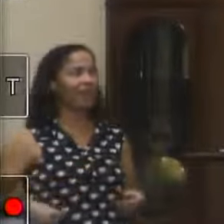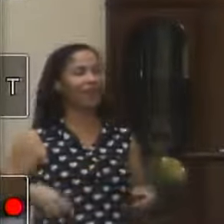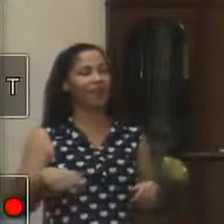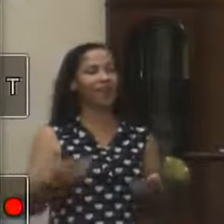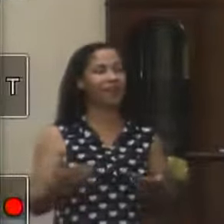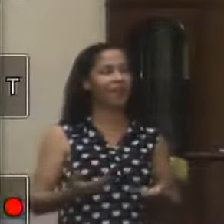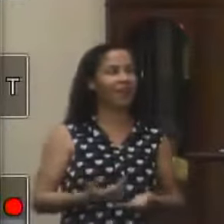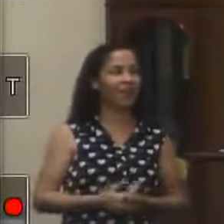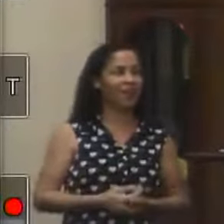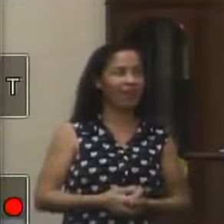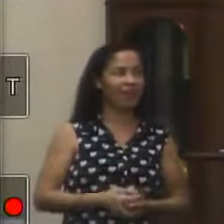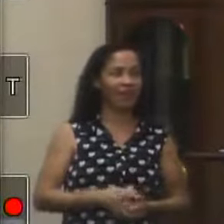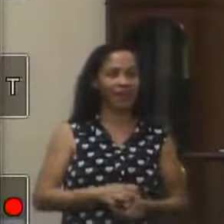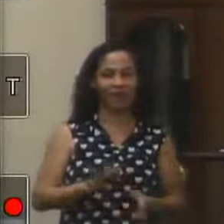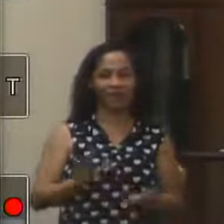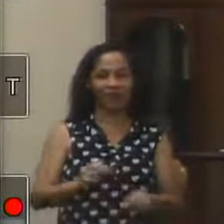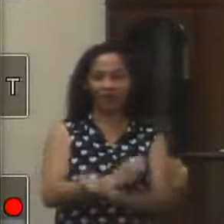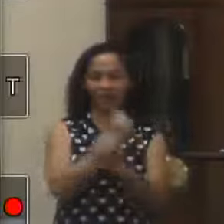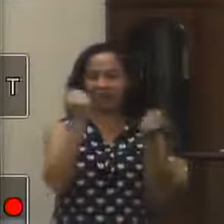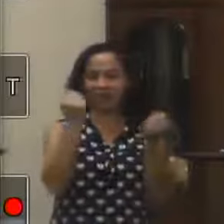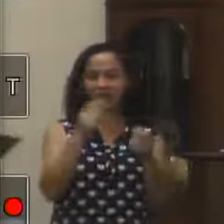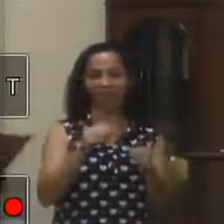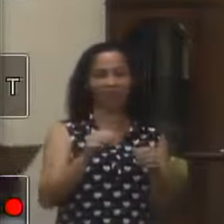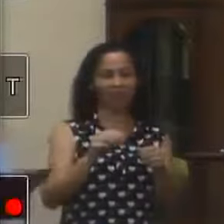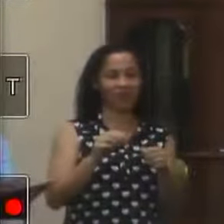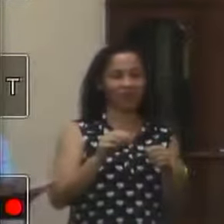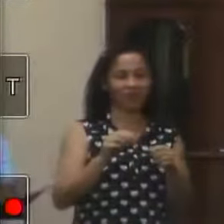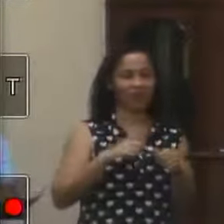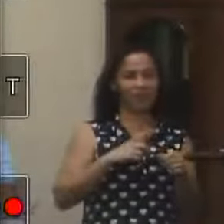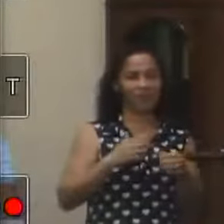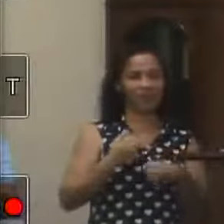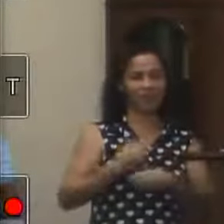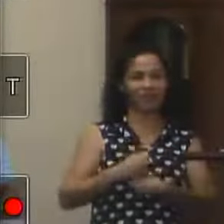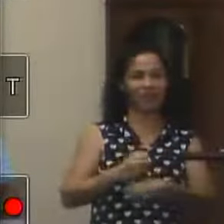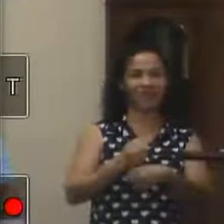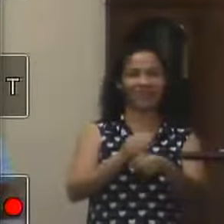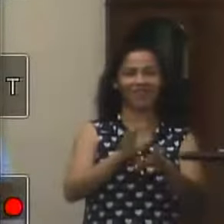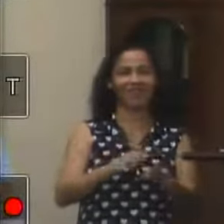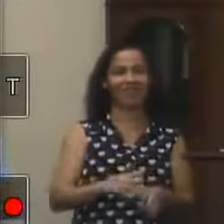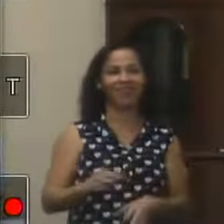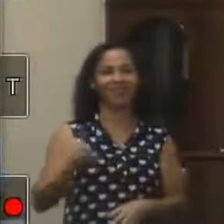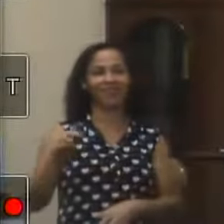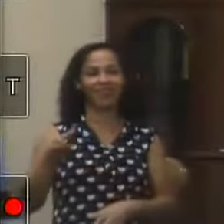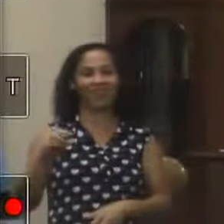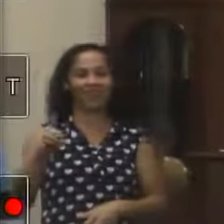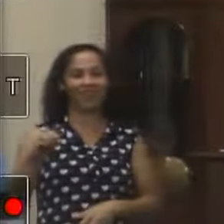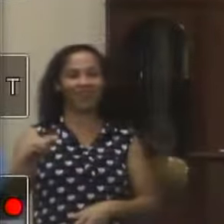A coisa mais... Lá é impossível eles colocar um varredor lá na parte alta do Dudu Lopes. Então, o que poderia fazer?